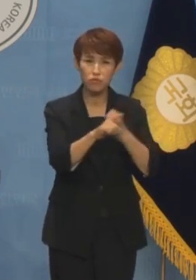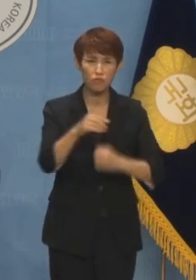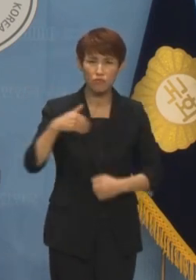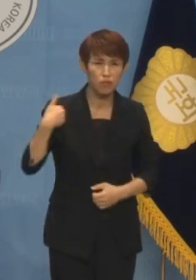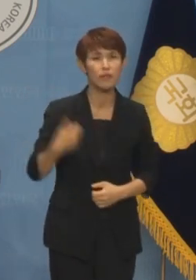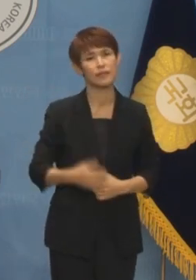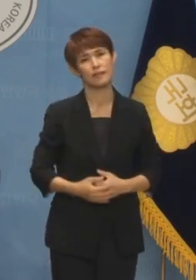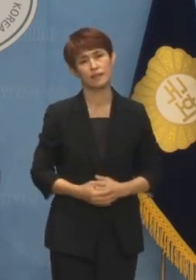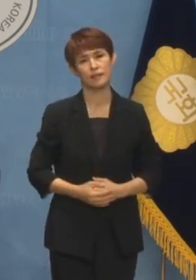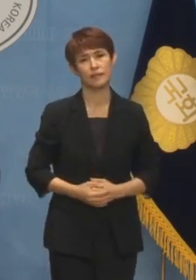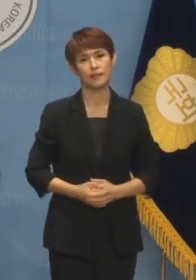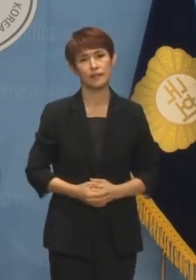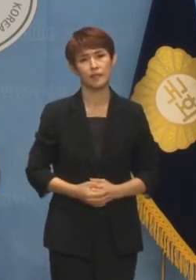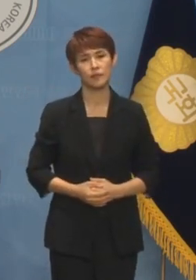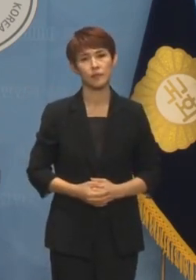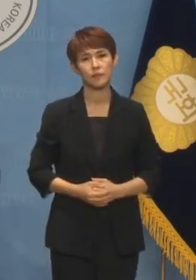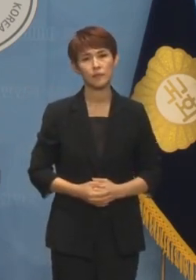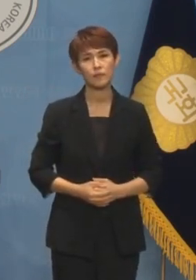모르고 있었습니다.